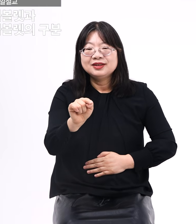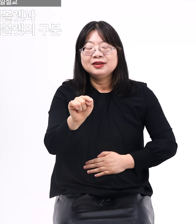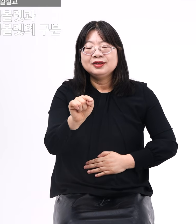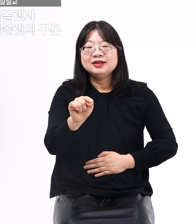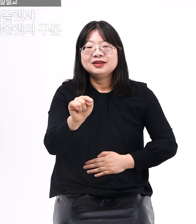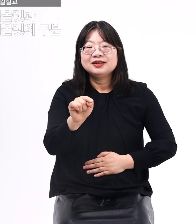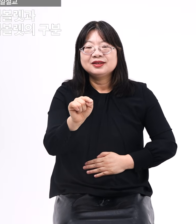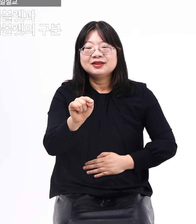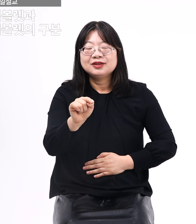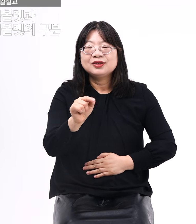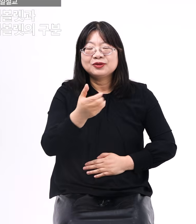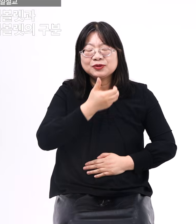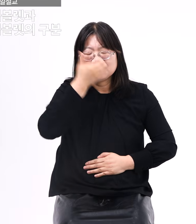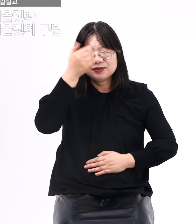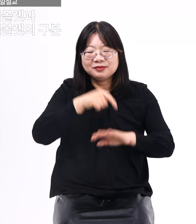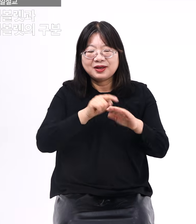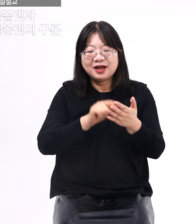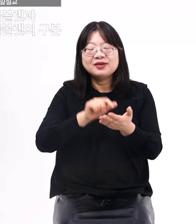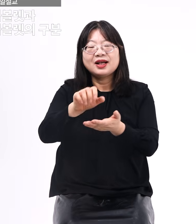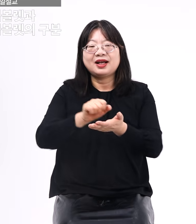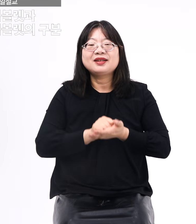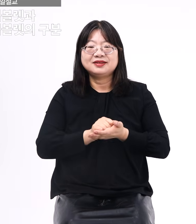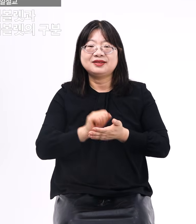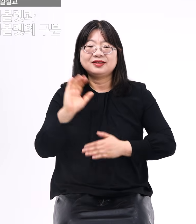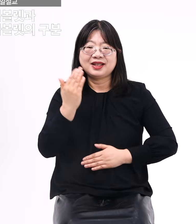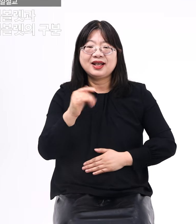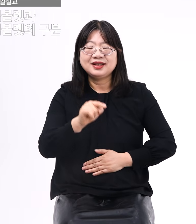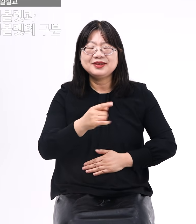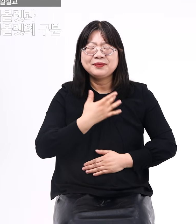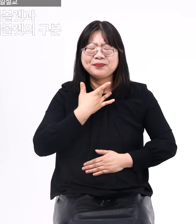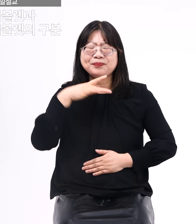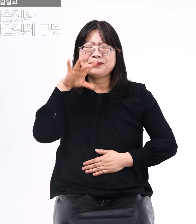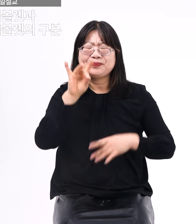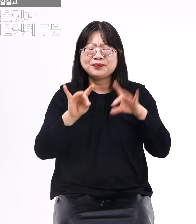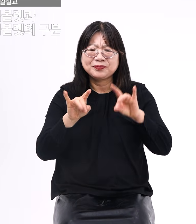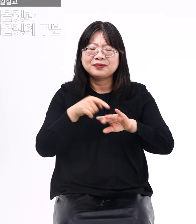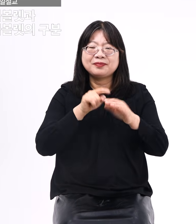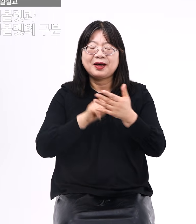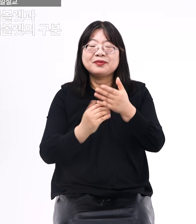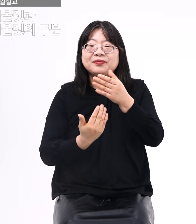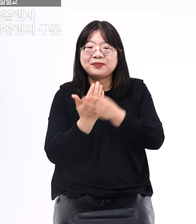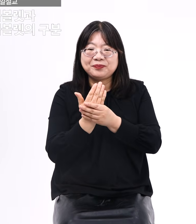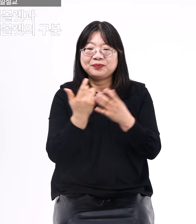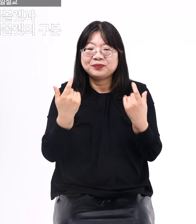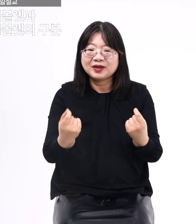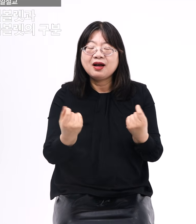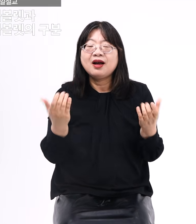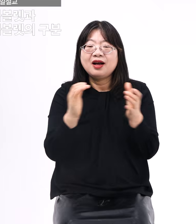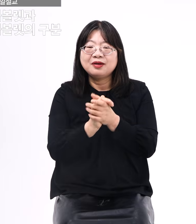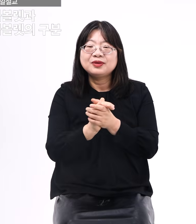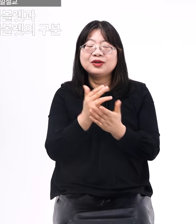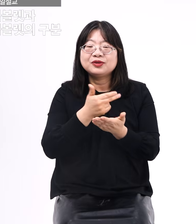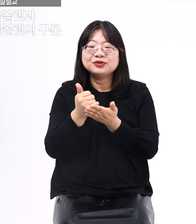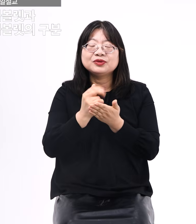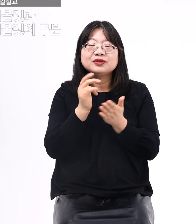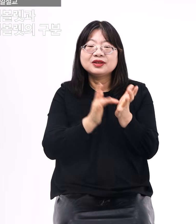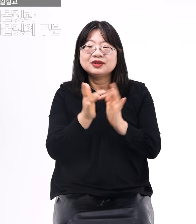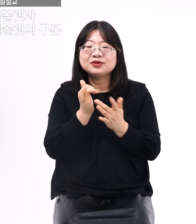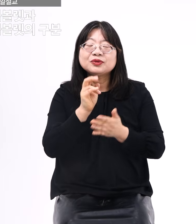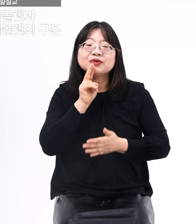속에 가지게 돼요. 이 갈증으로 우리를 일으킵니다. 아멘 주 예수여